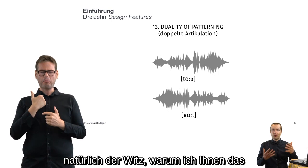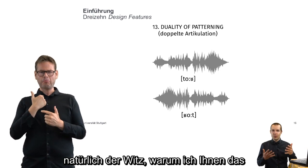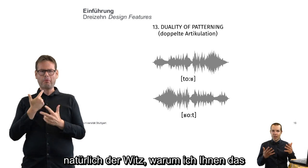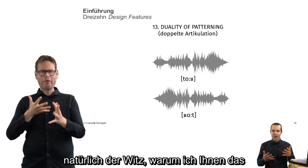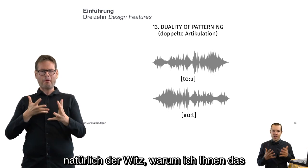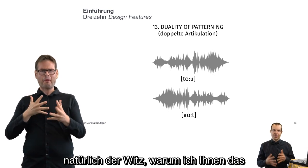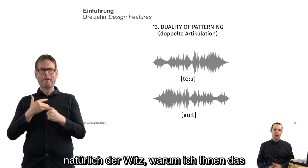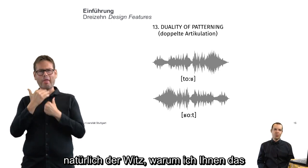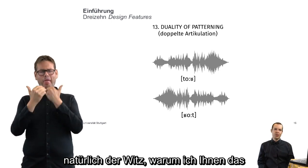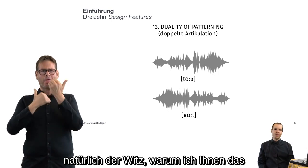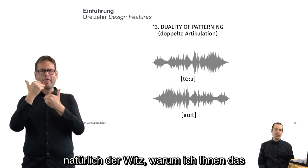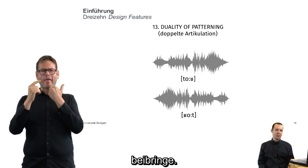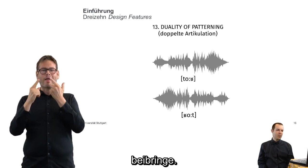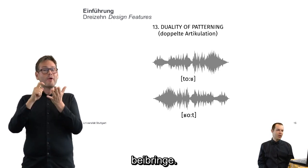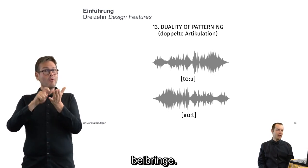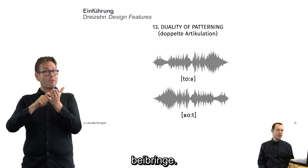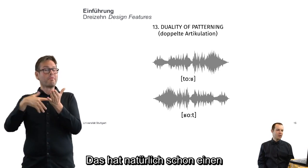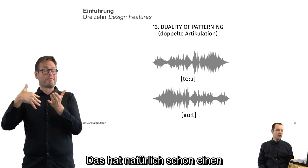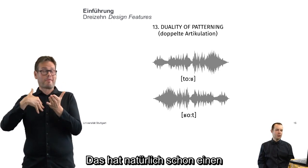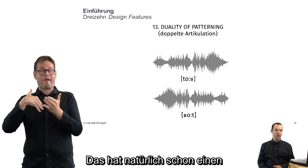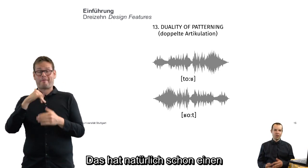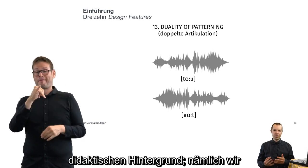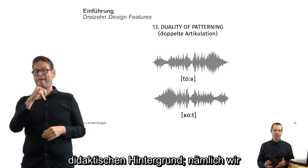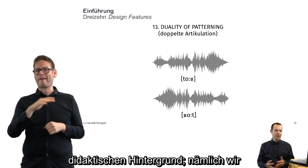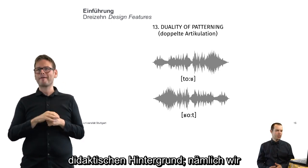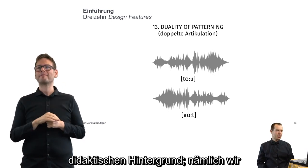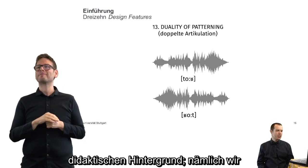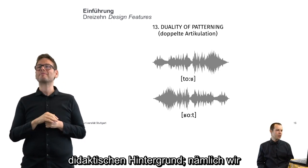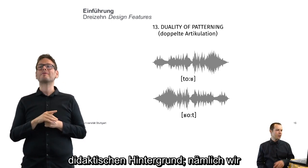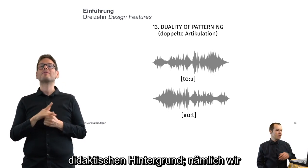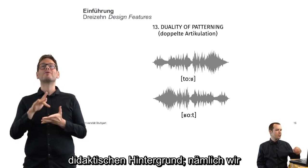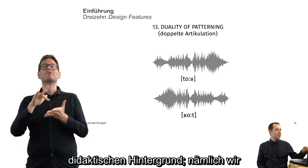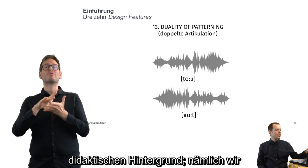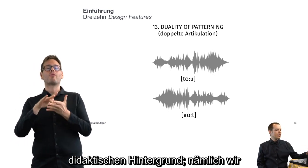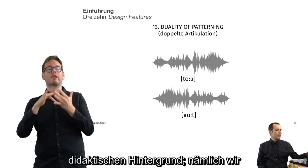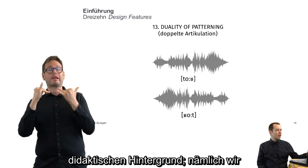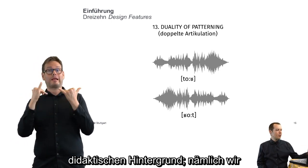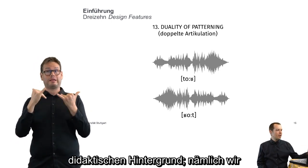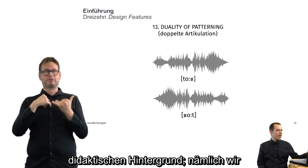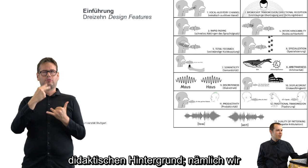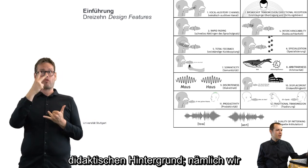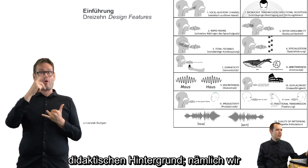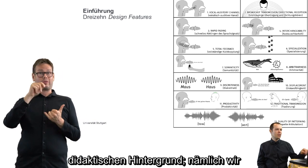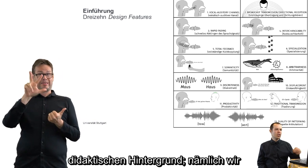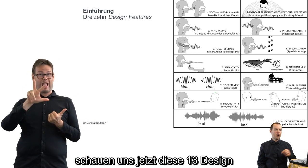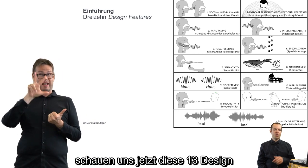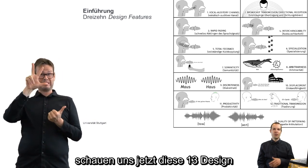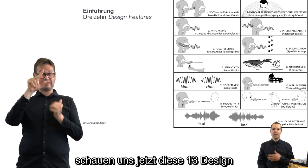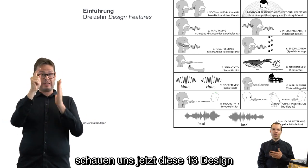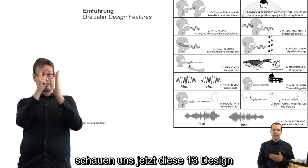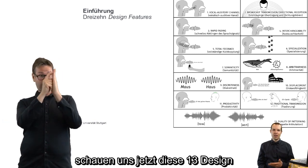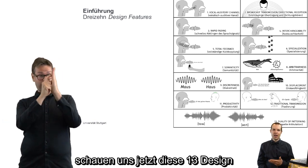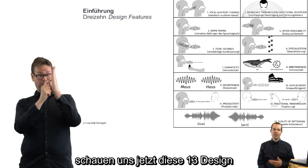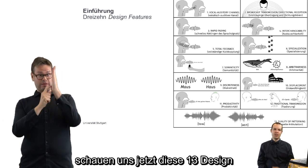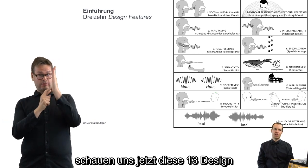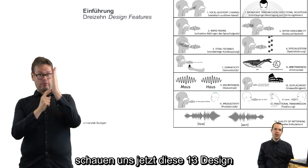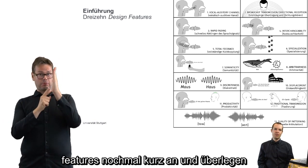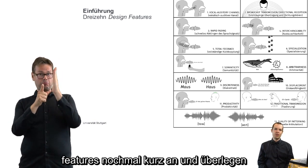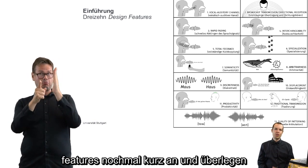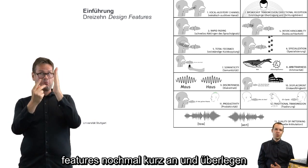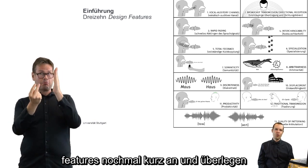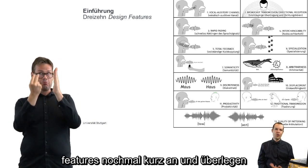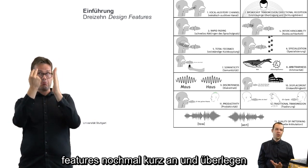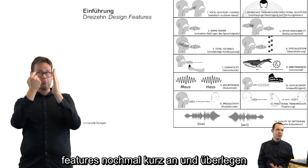jetzt kommt natürlich der Witz, warum ich Ihnen das beibringe, das hat natürlich schon auch einen didaktischen Hintergrund, nämlich, wir schauen uns jetzt diese 13